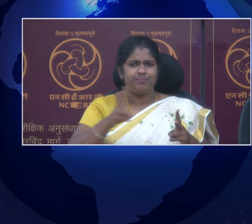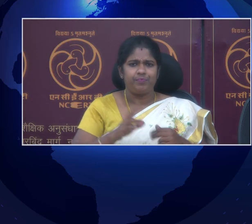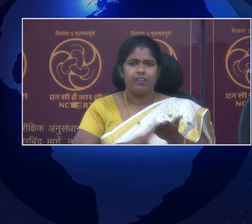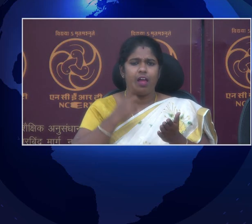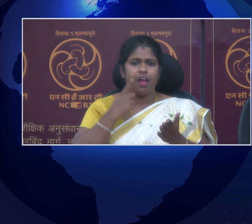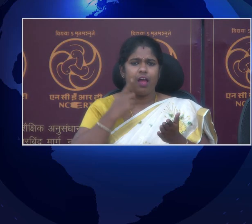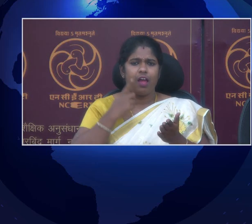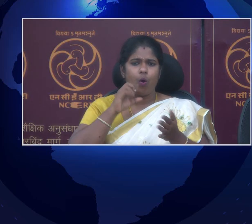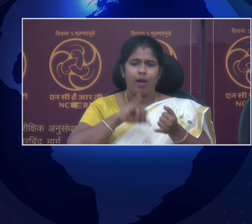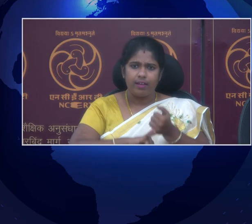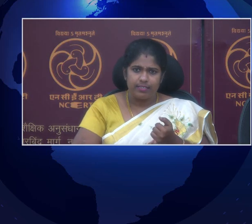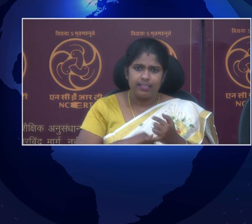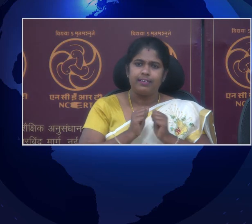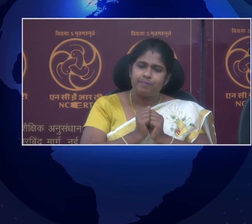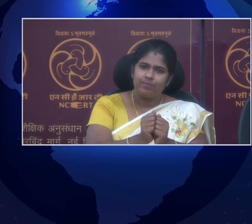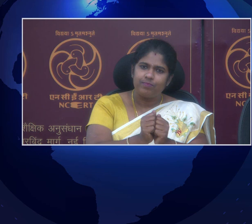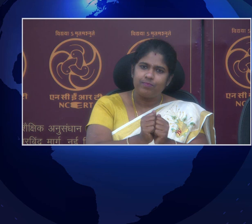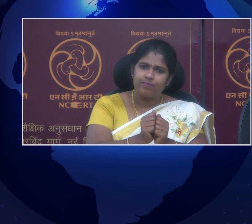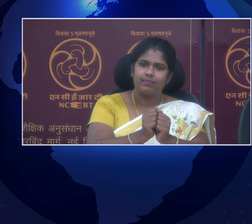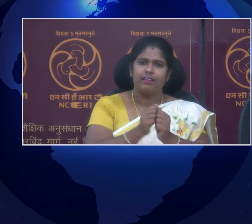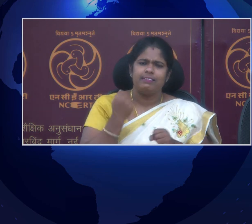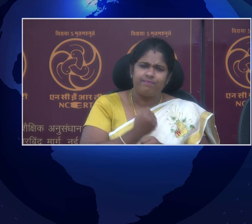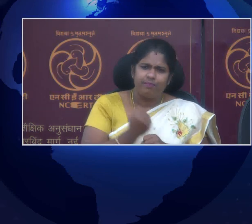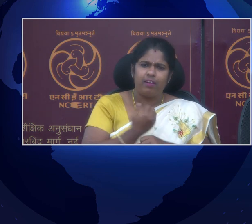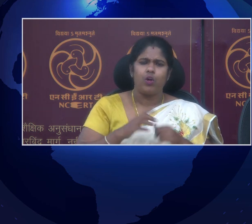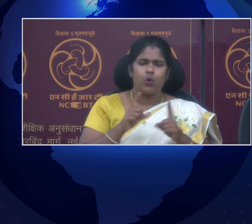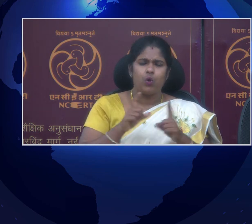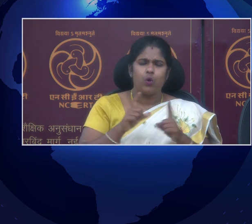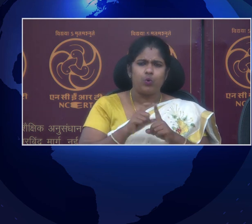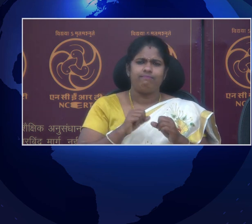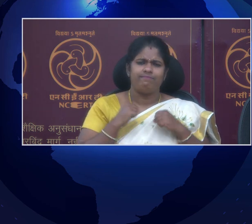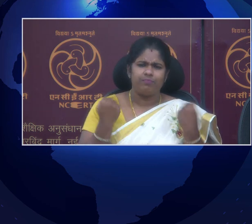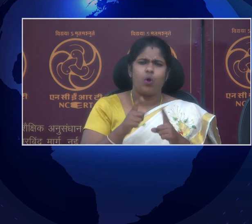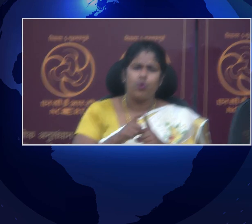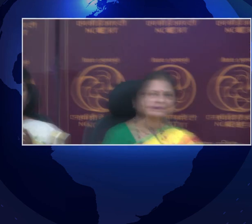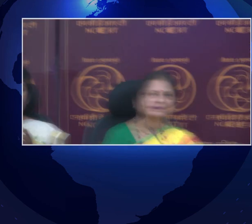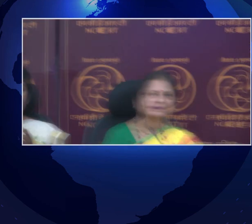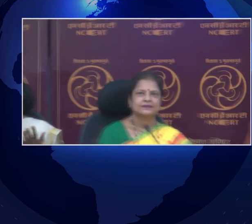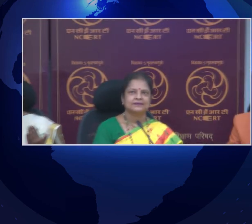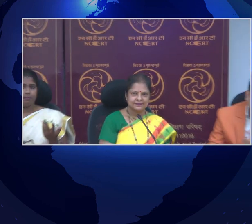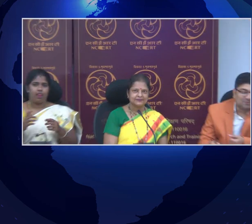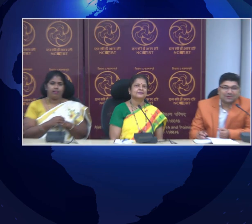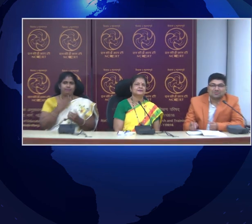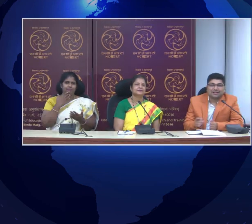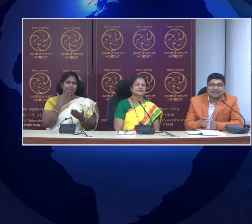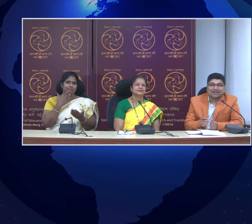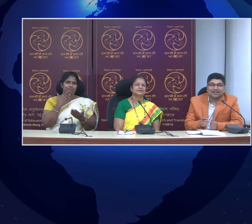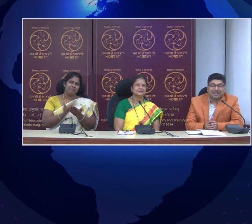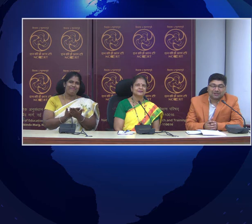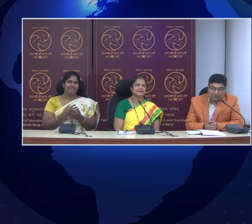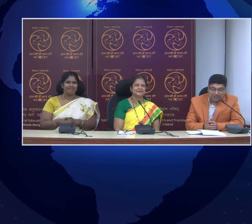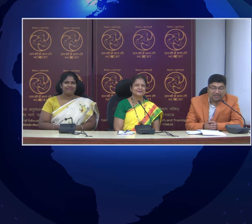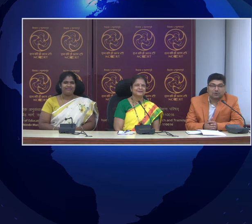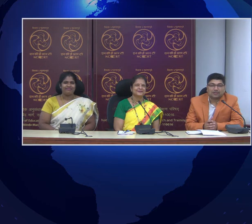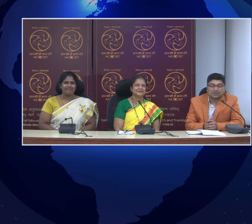कंधे से कंधा मिलाकर चलेगा, और जितना प्रयास बन सकेगा अनायस कहीं चुकेगा नहीं। धन्यवाद दरभोज। बिल्कुल, आपने कहा यहाँ